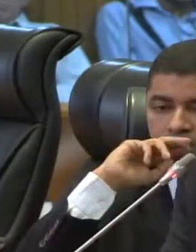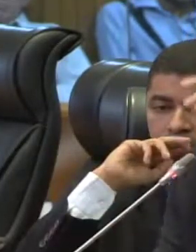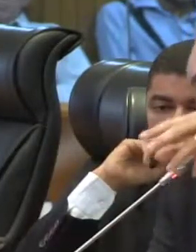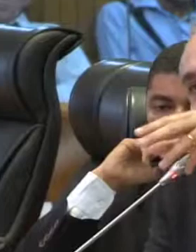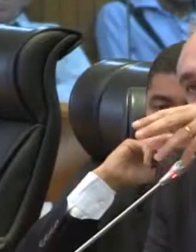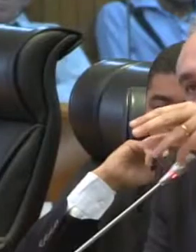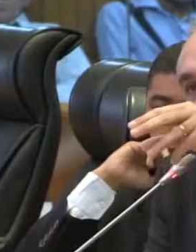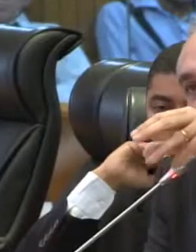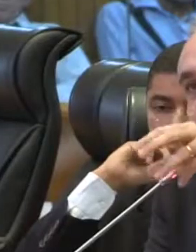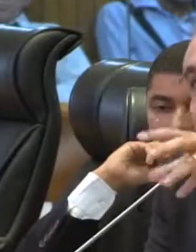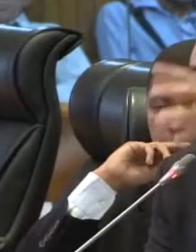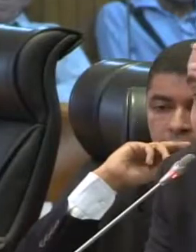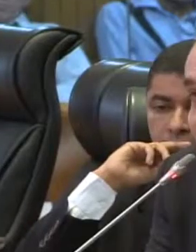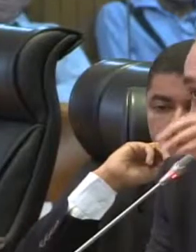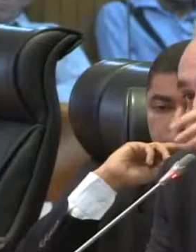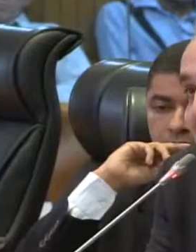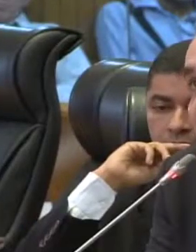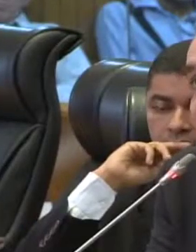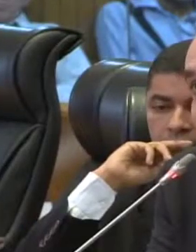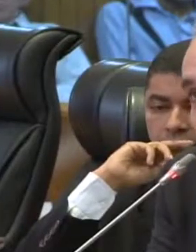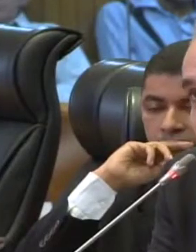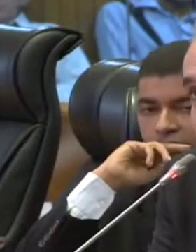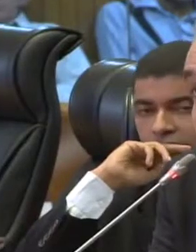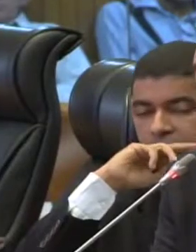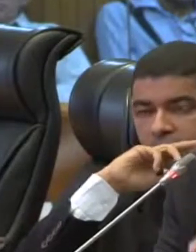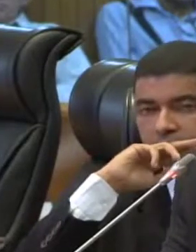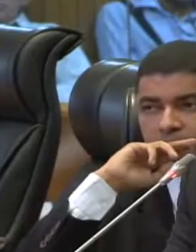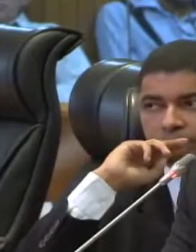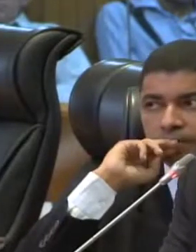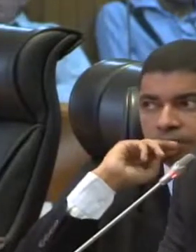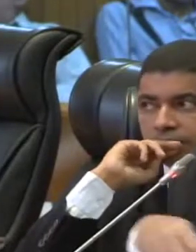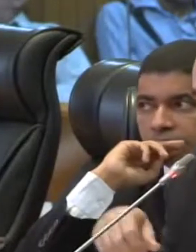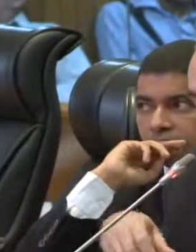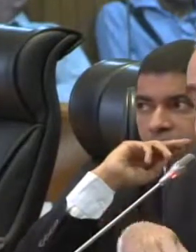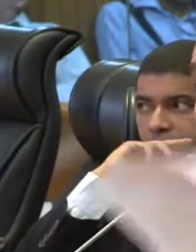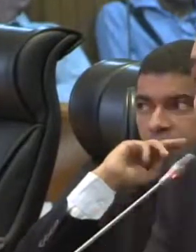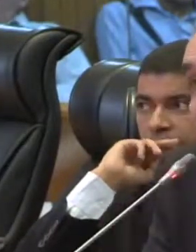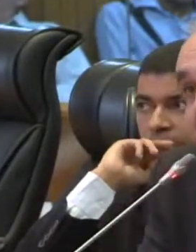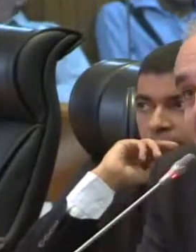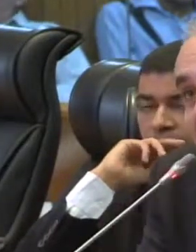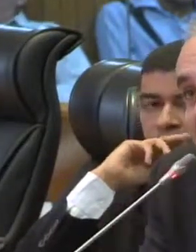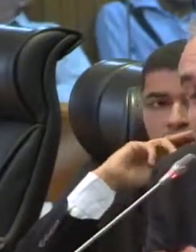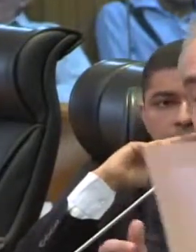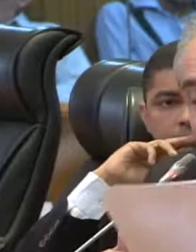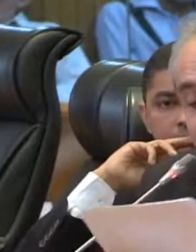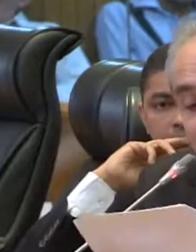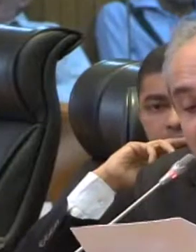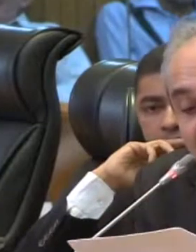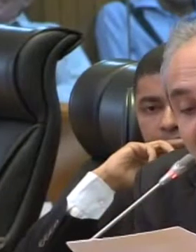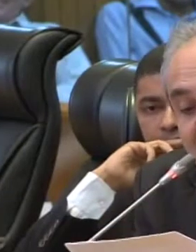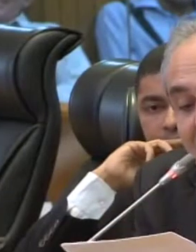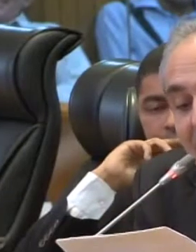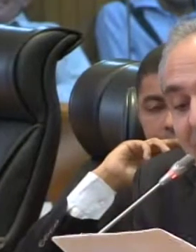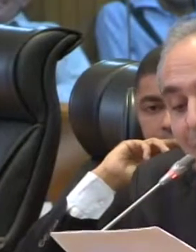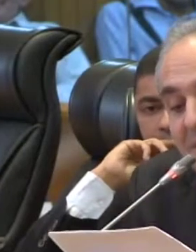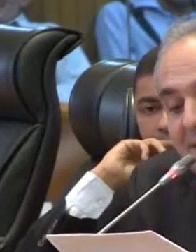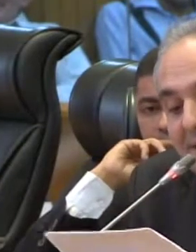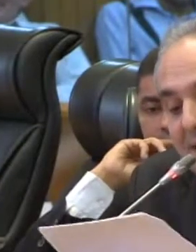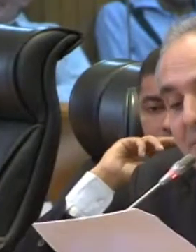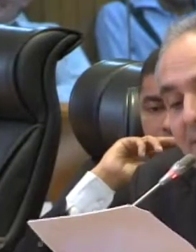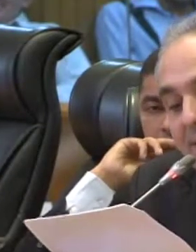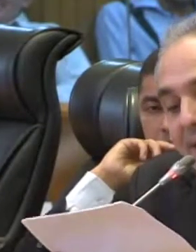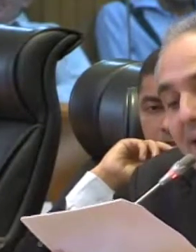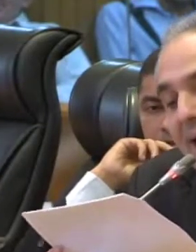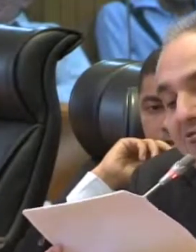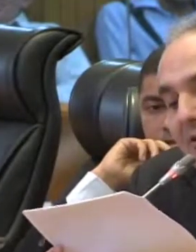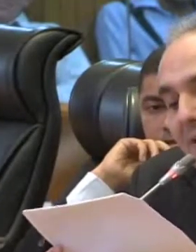Então, eu acho, deputado Zé Carlos, que é responsabilidade de todos. Eu acho que através desta lei aqui, de